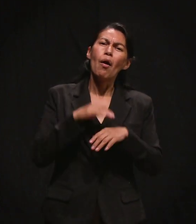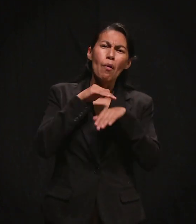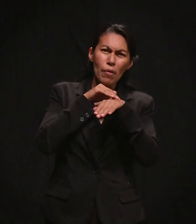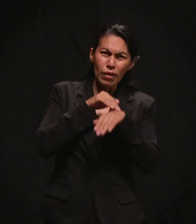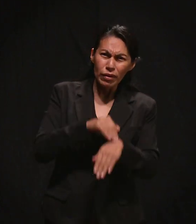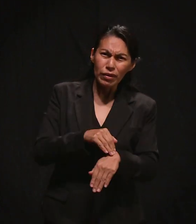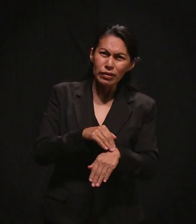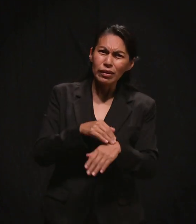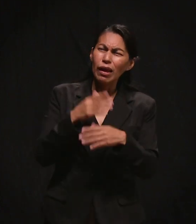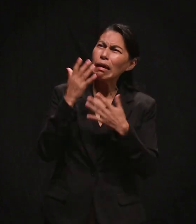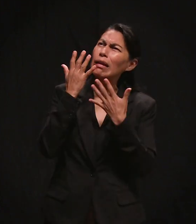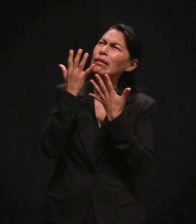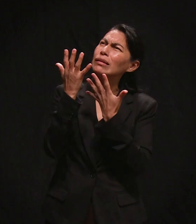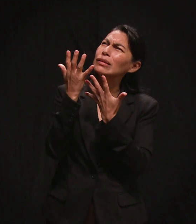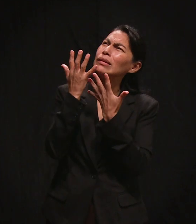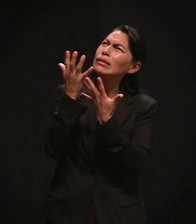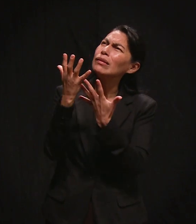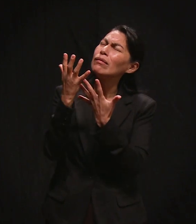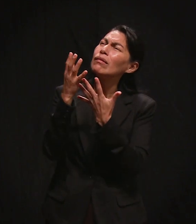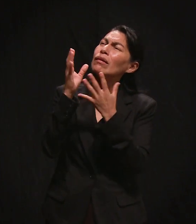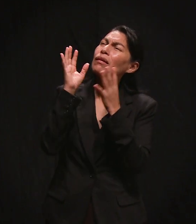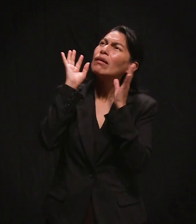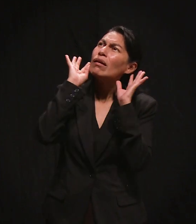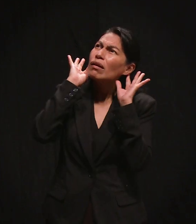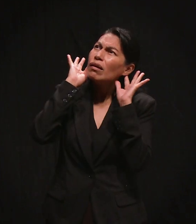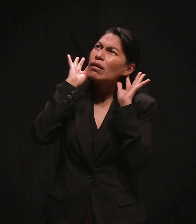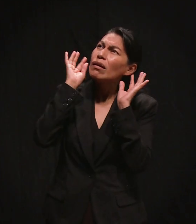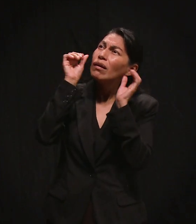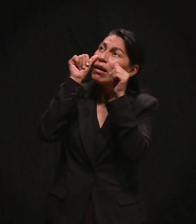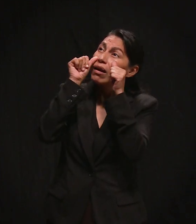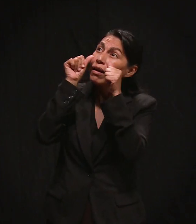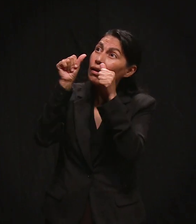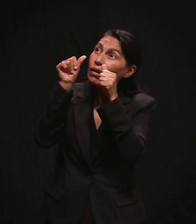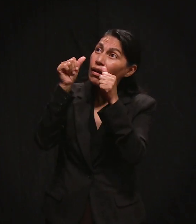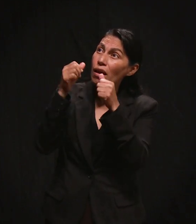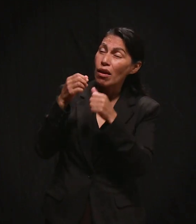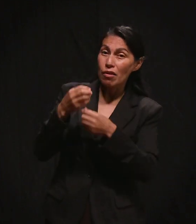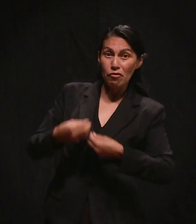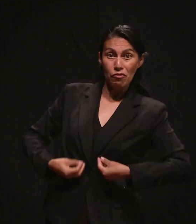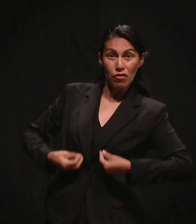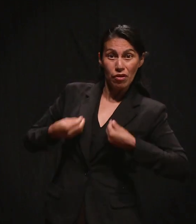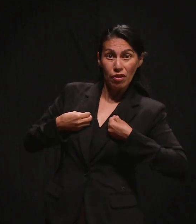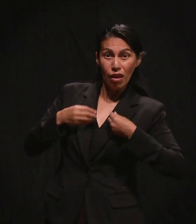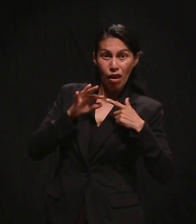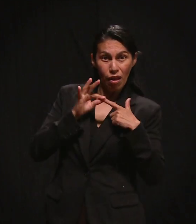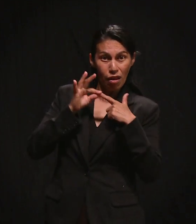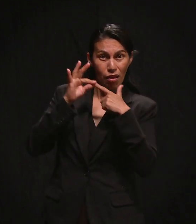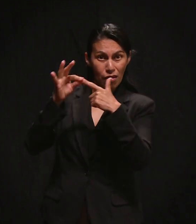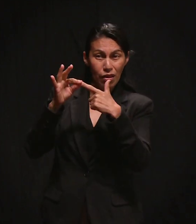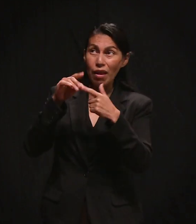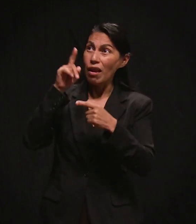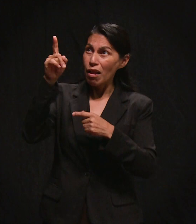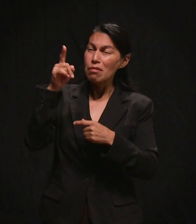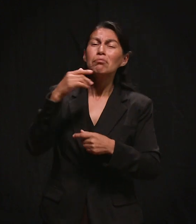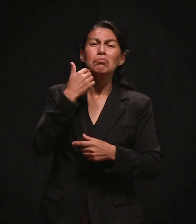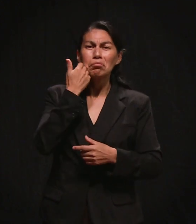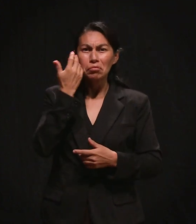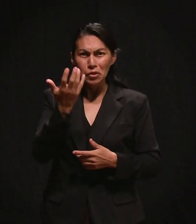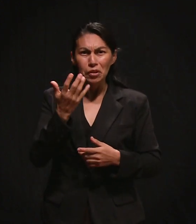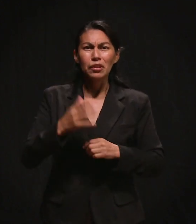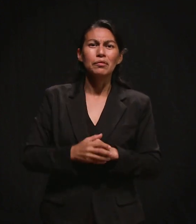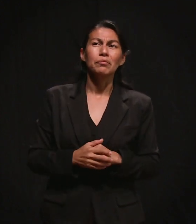deseo vehemente de escuchar la voz y la dirección de Dios en su vida, porque desea que el Dios de